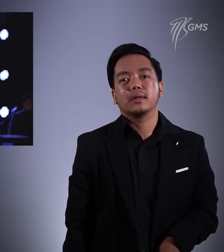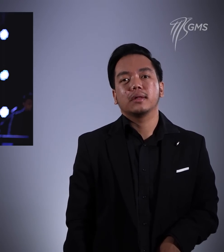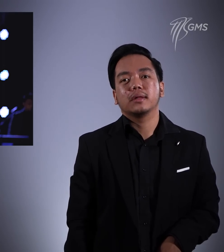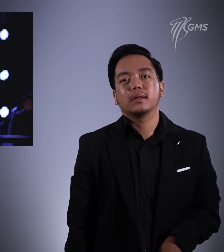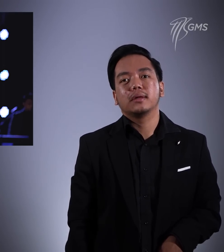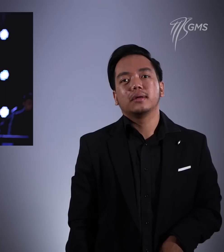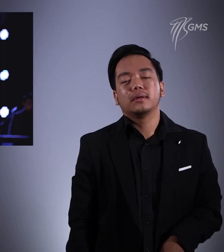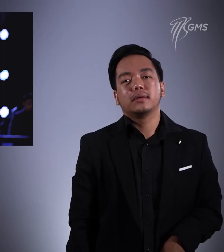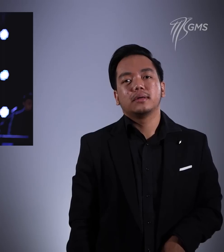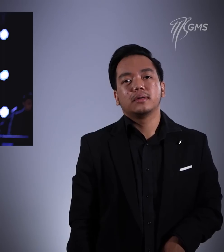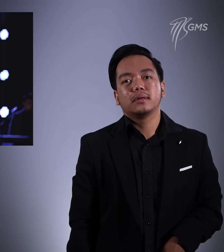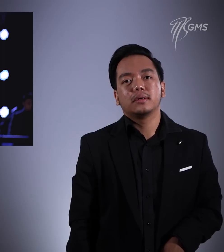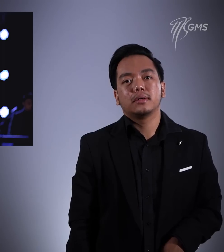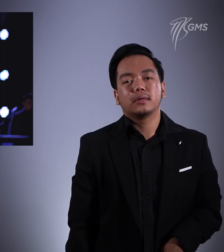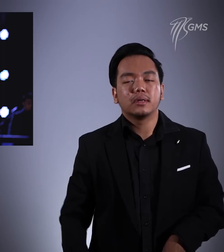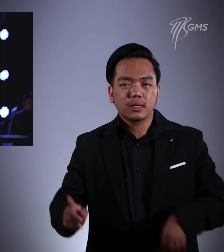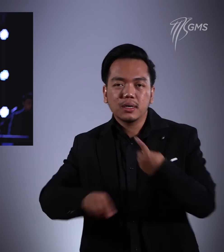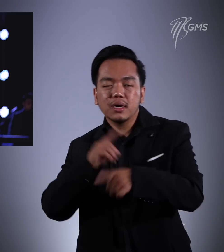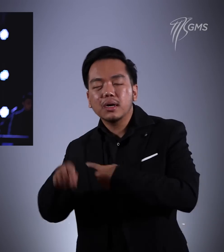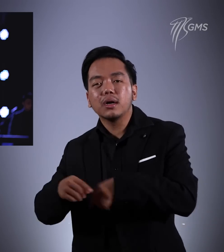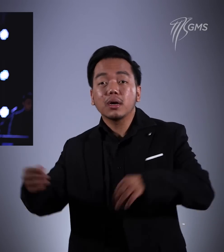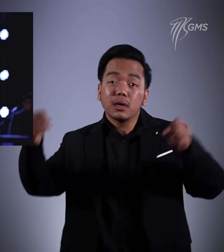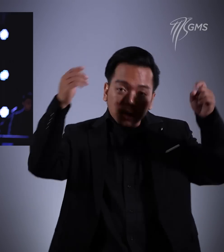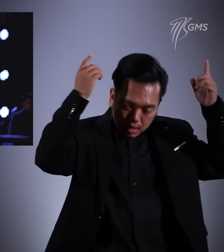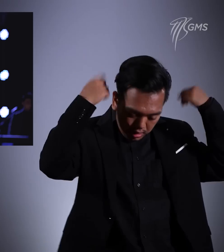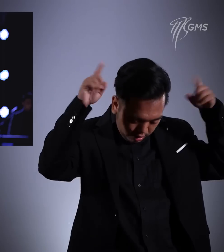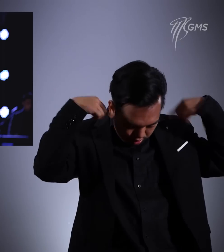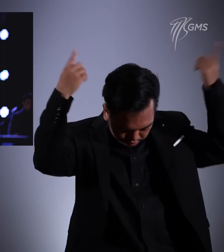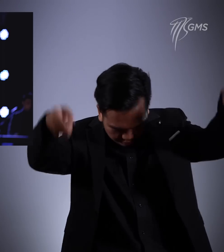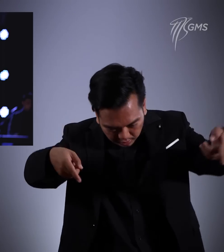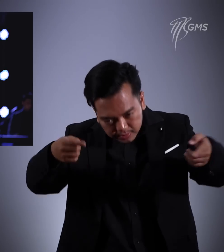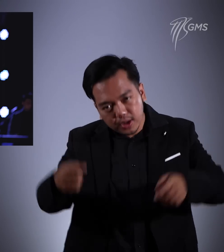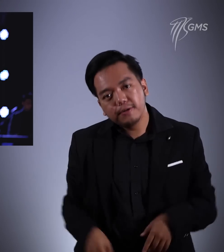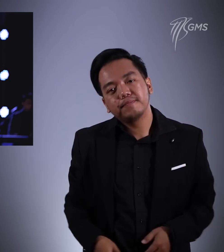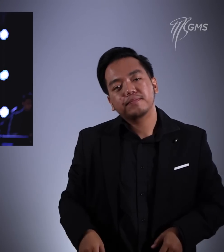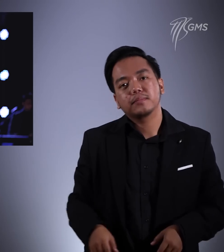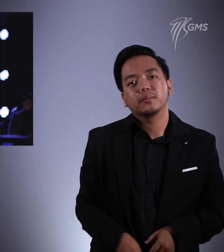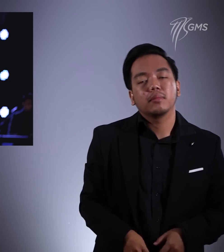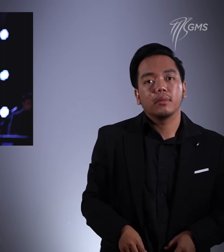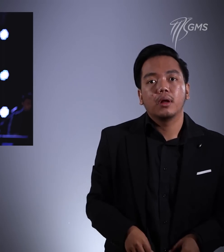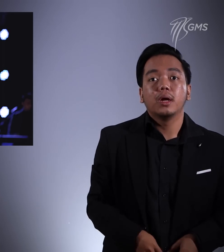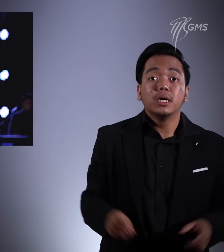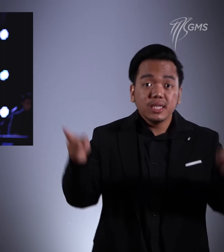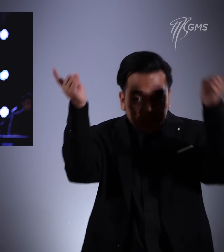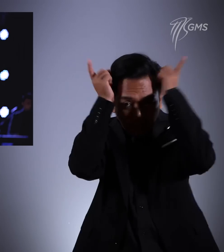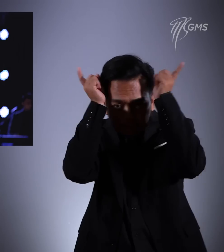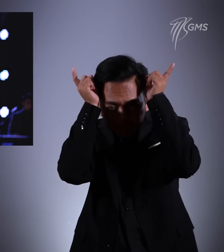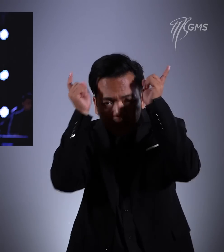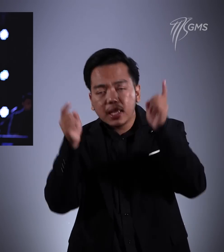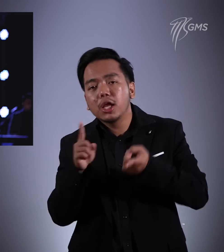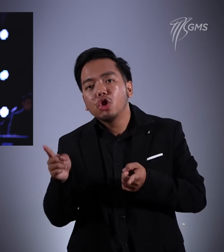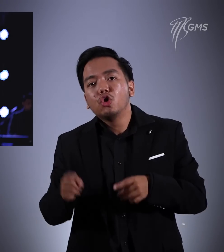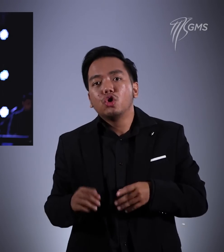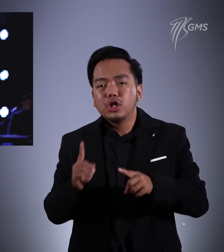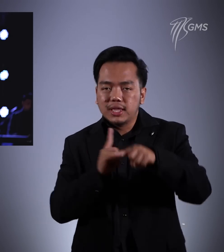hal-hal yang sifatnya primer. Lalu kambing domba terhalau dari kurungan dan tidak ada lembu sapi dalam kandang. Wagyu itu kan tambahan. Jadi